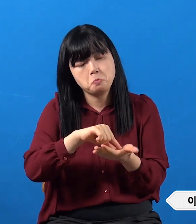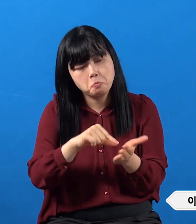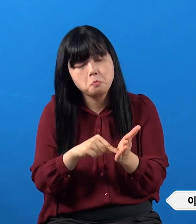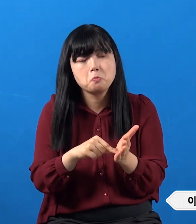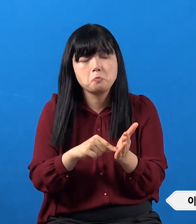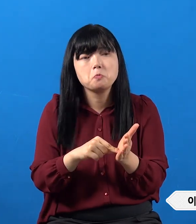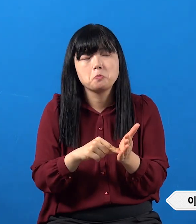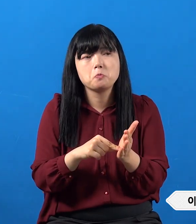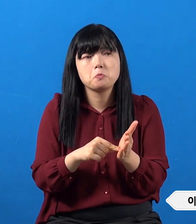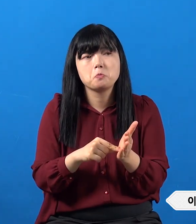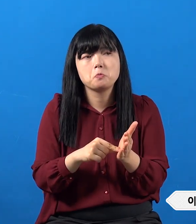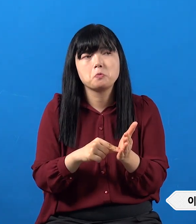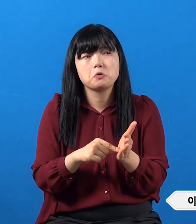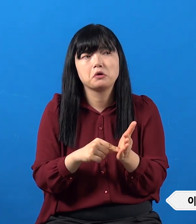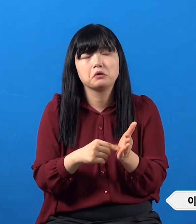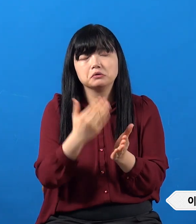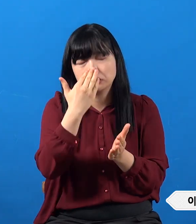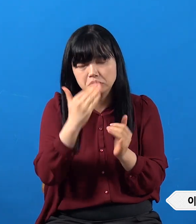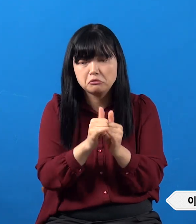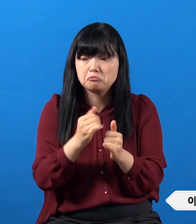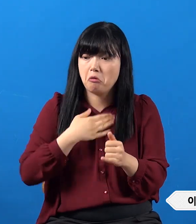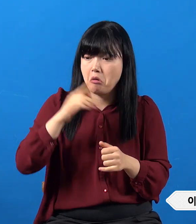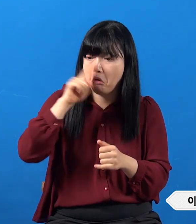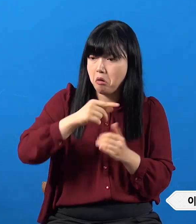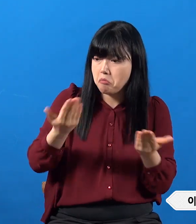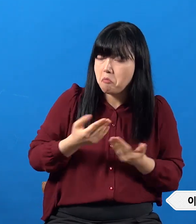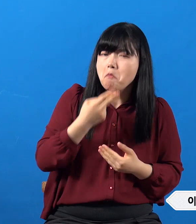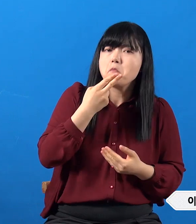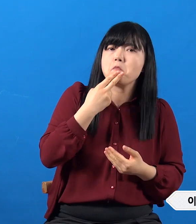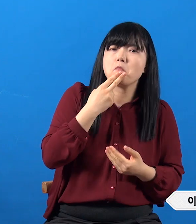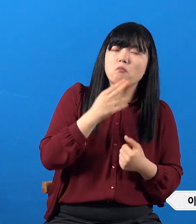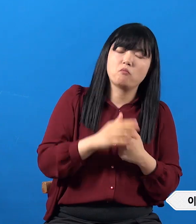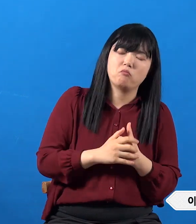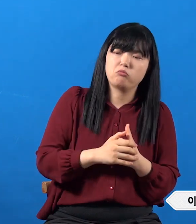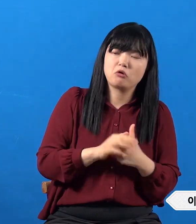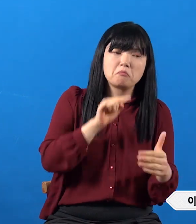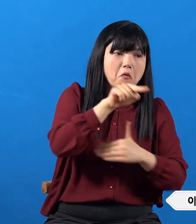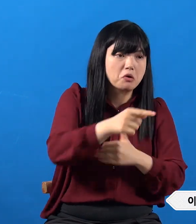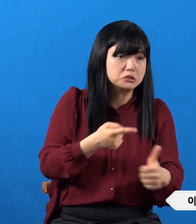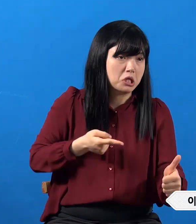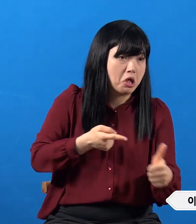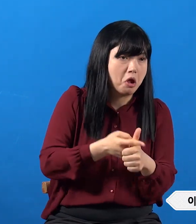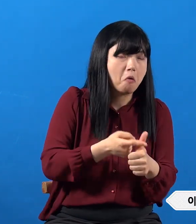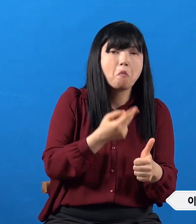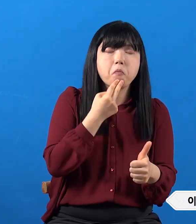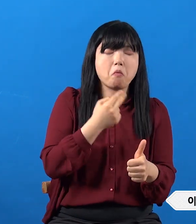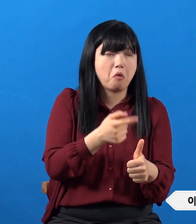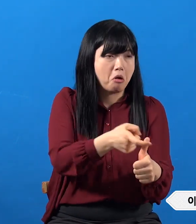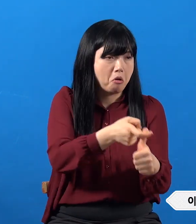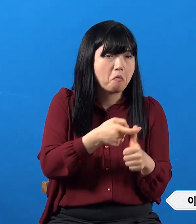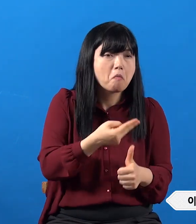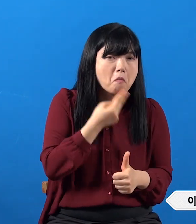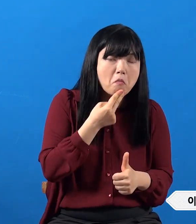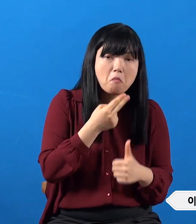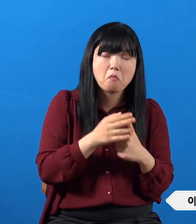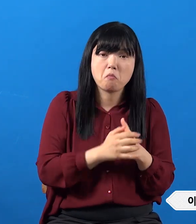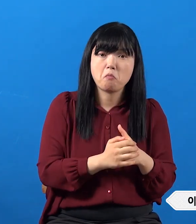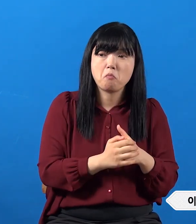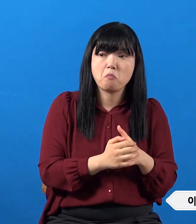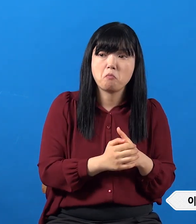적당하게 괜찮게 산 사람. 내가 뭐 악한 일 한 거 있나? 내가 나가서 살인한 것도 없고 뭐 간음한 것도